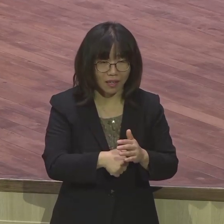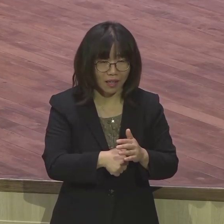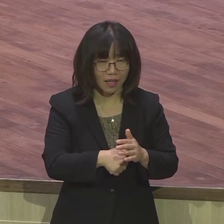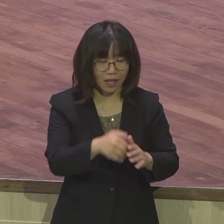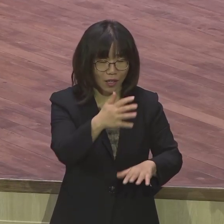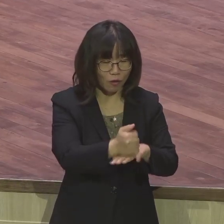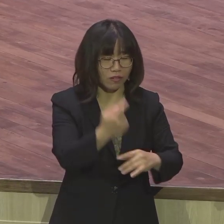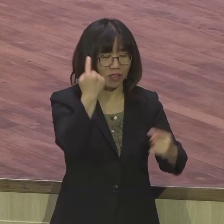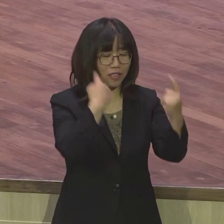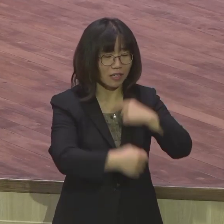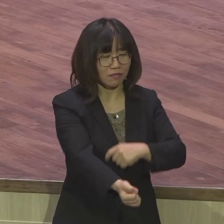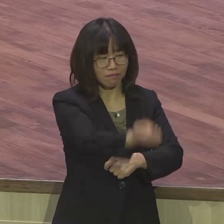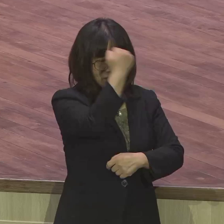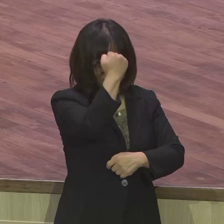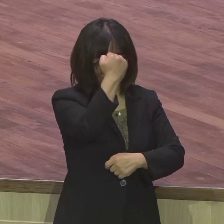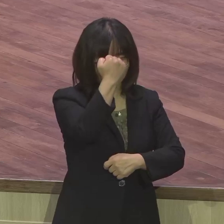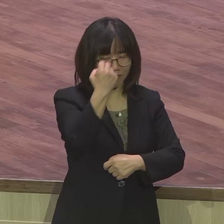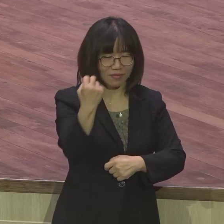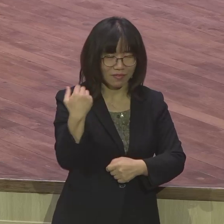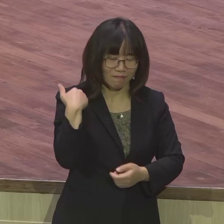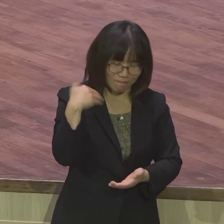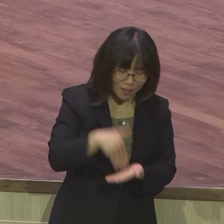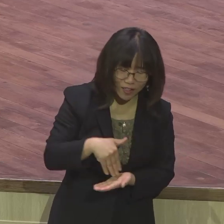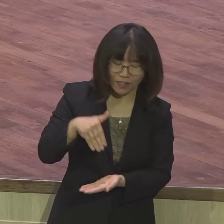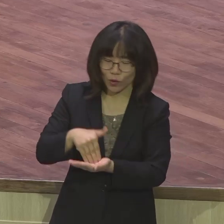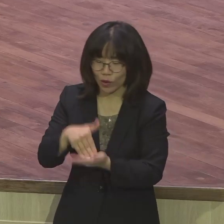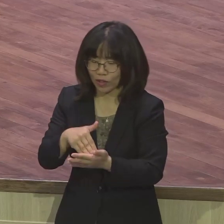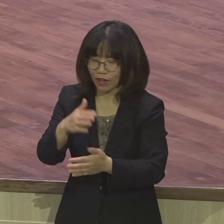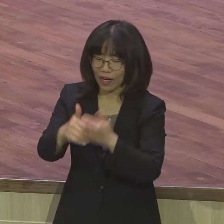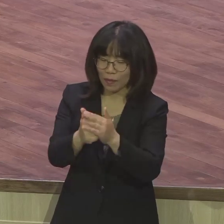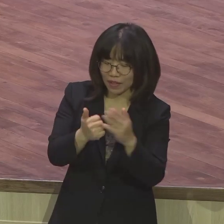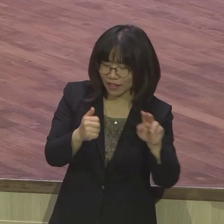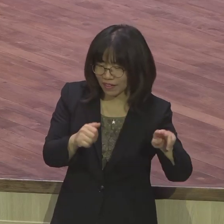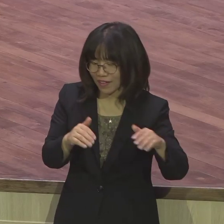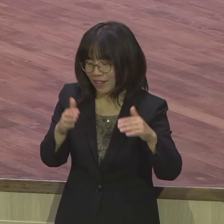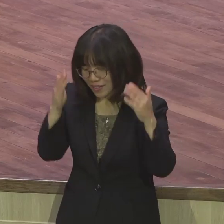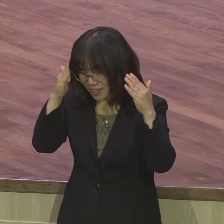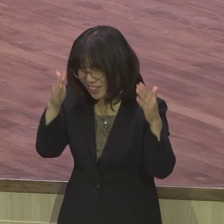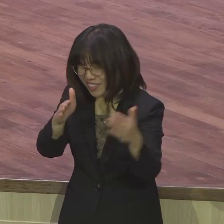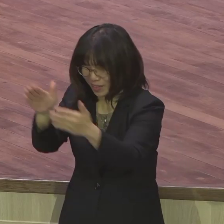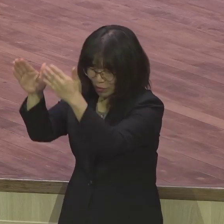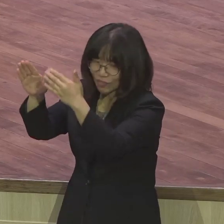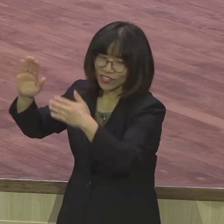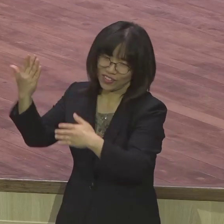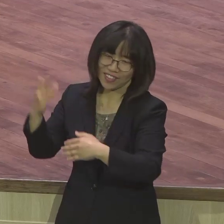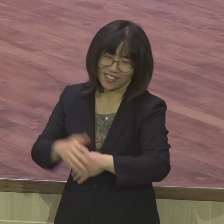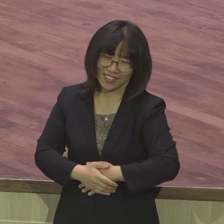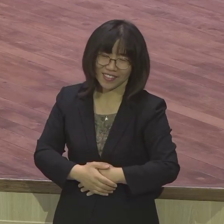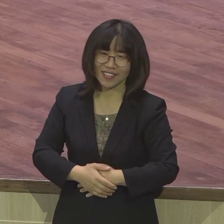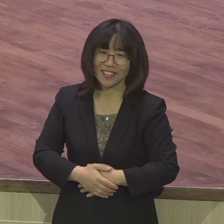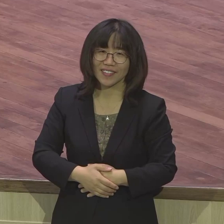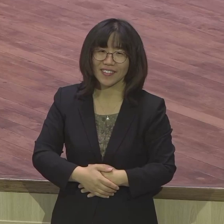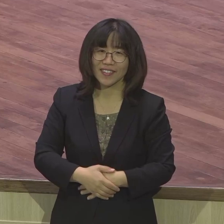근데 저와 여러분은 그렇게 않을 수도 있어요. 까부지 말고 빨리 집중하세요.